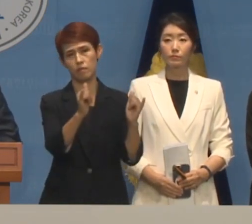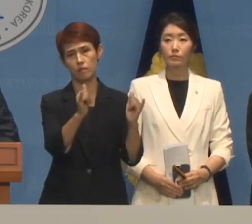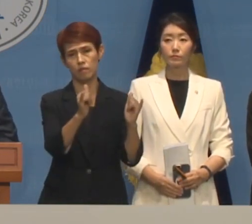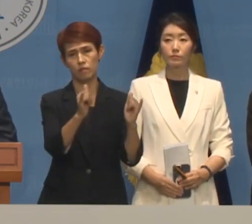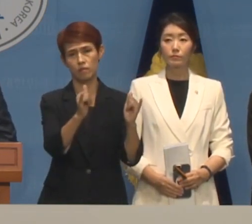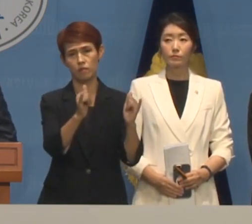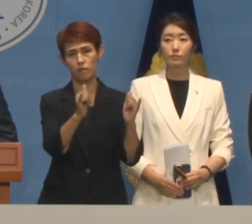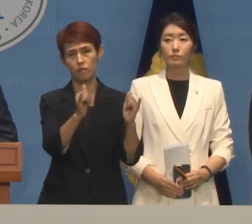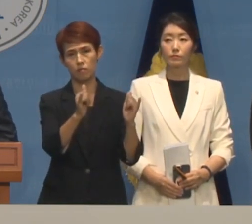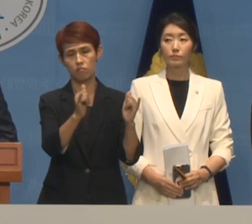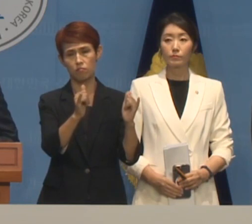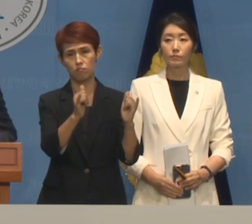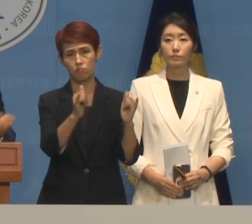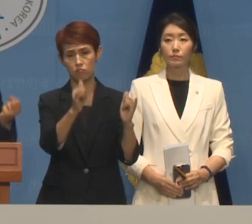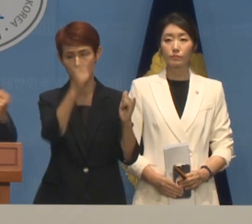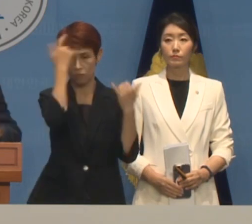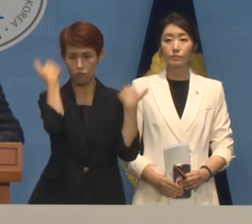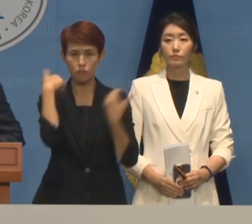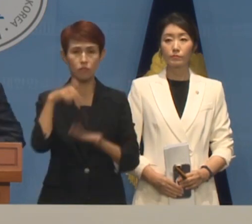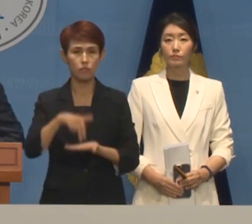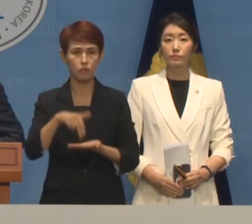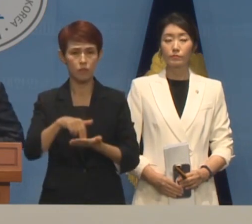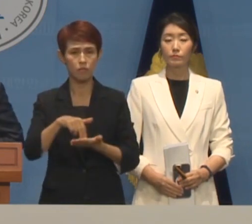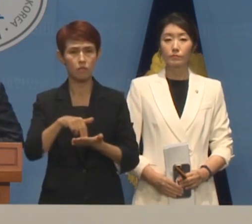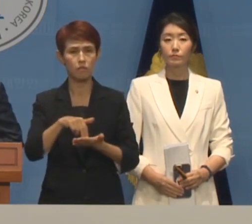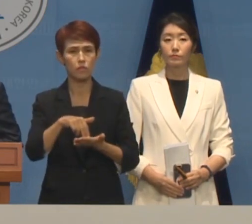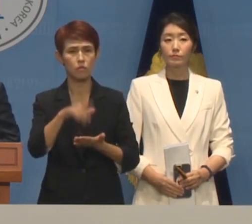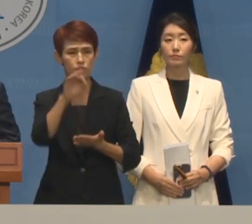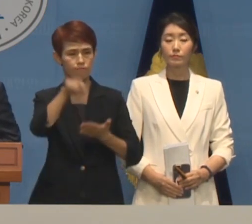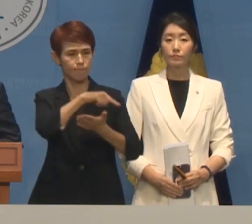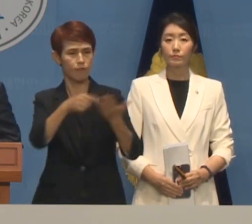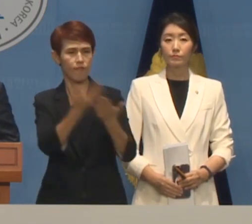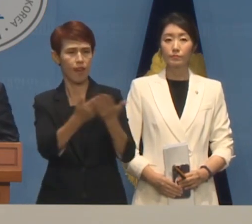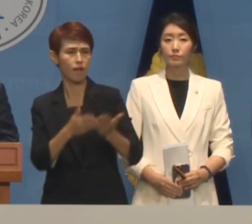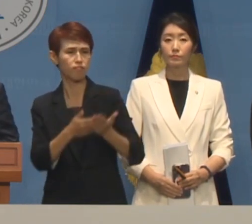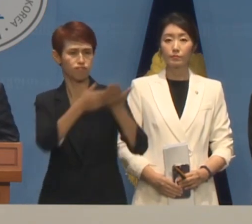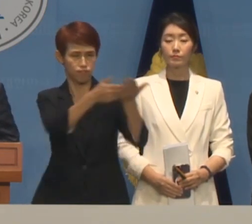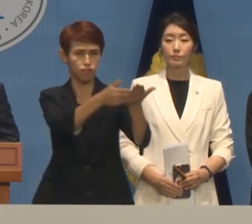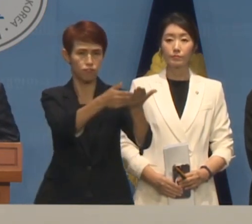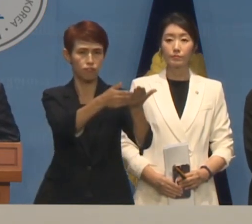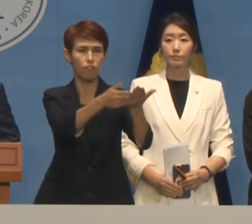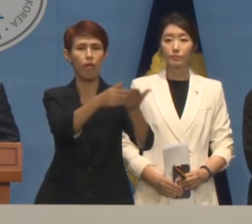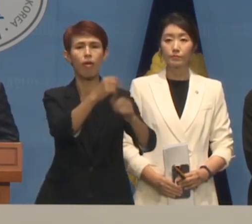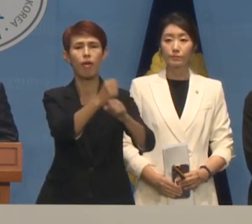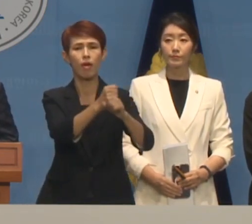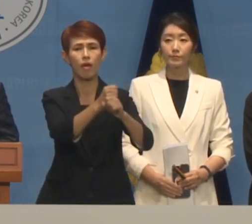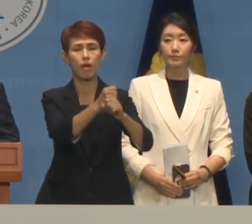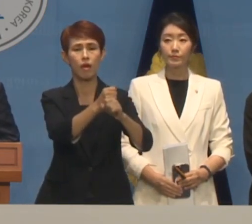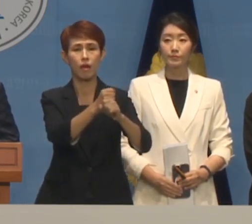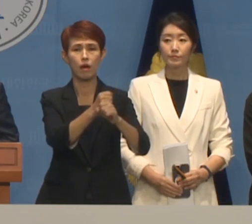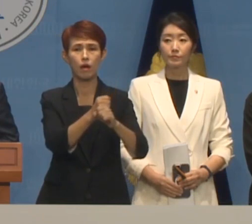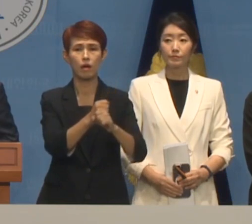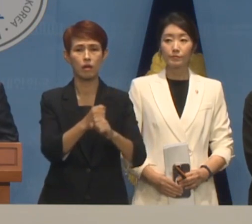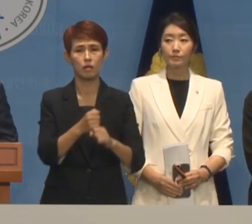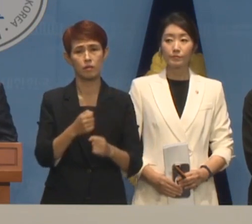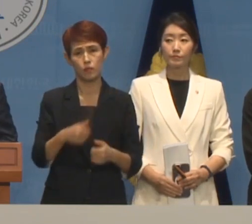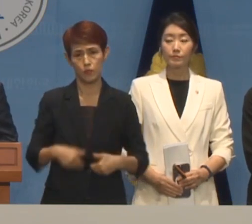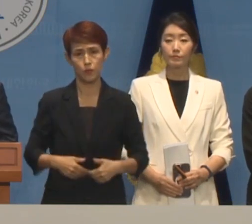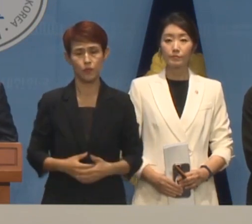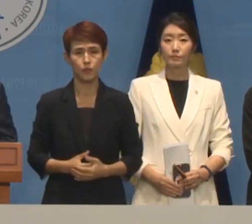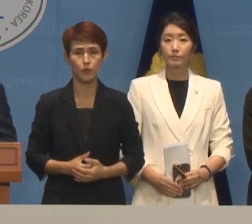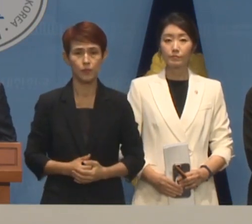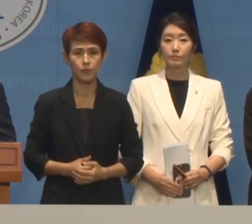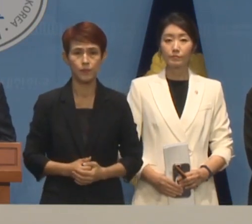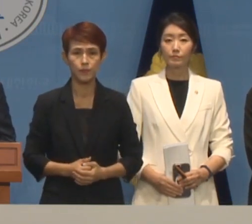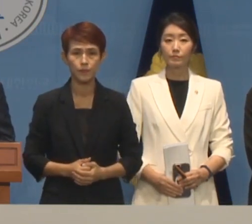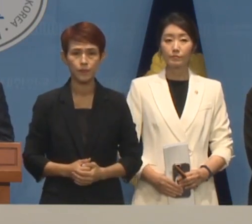대해서도 나라가 구상소송을 하겠다라고 동시에 추진하겠다라고 말했어야 합니다.